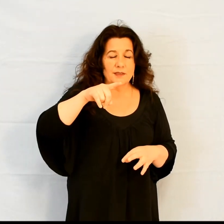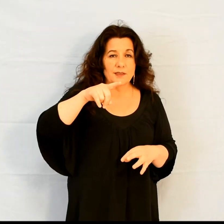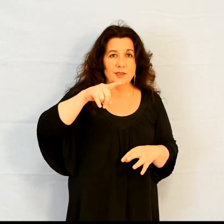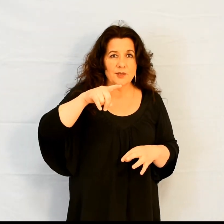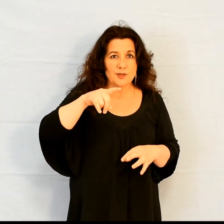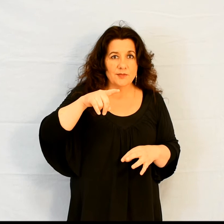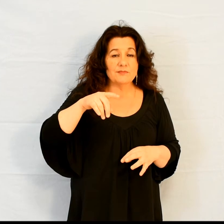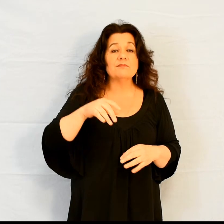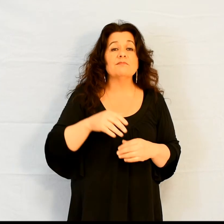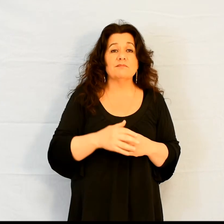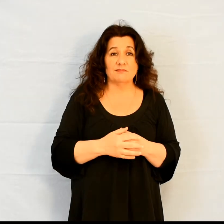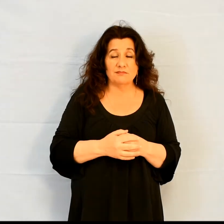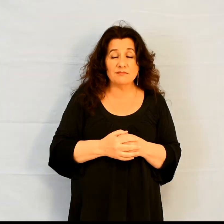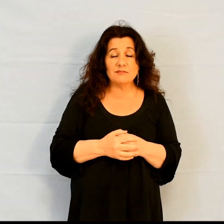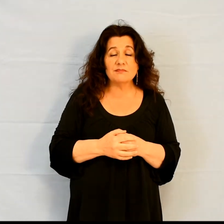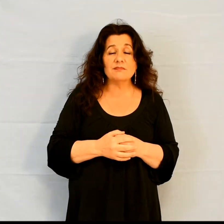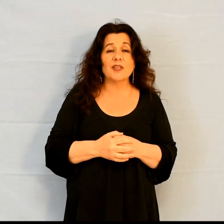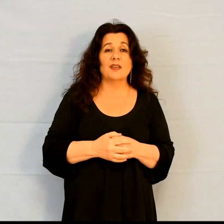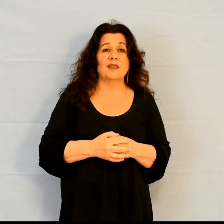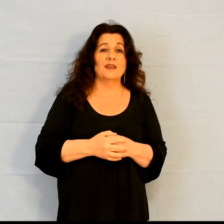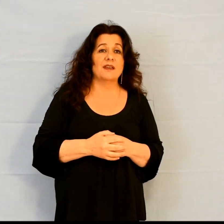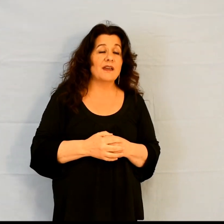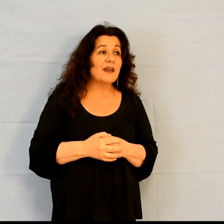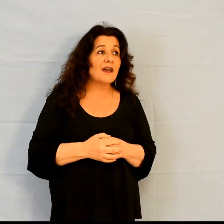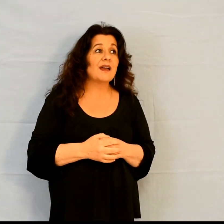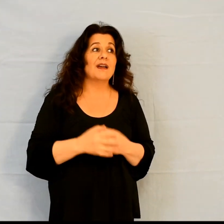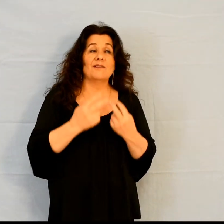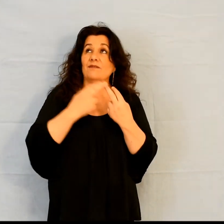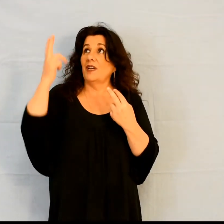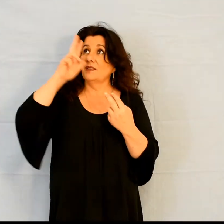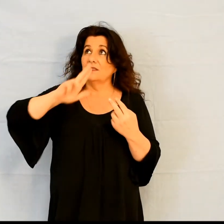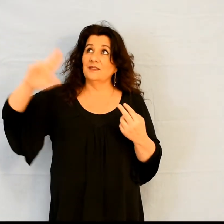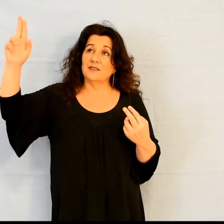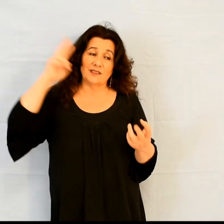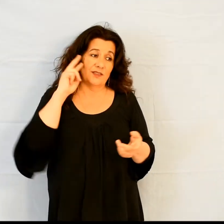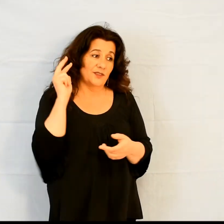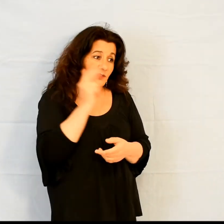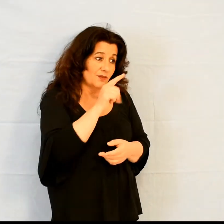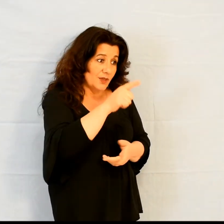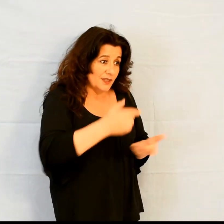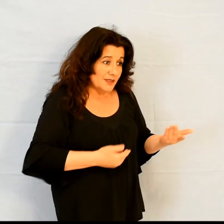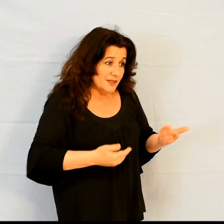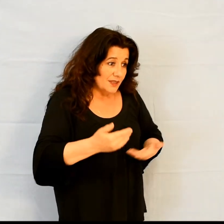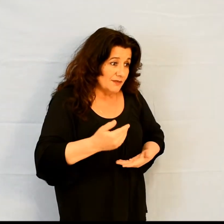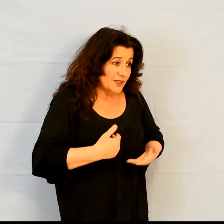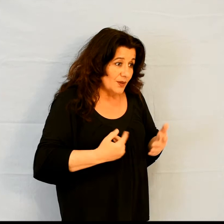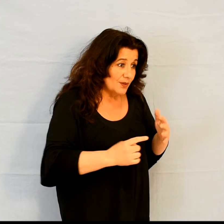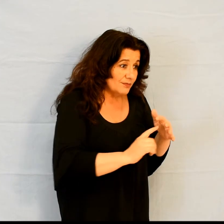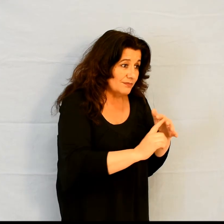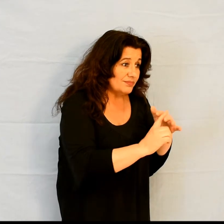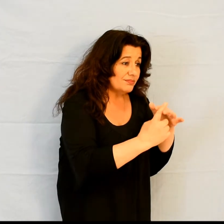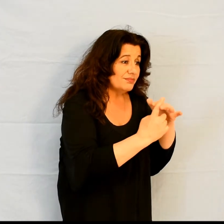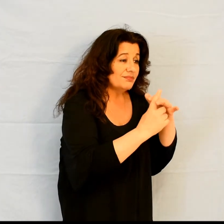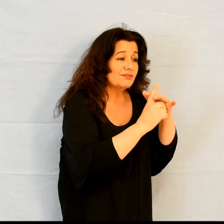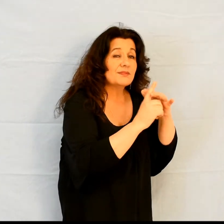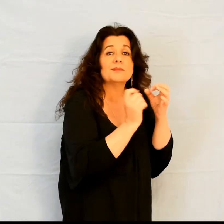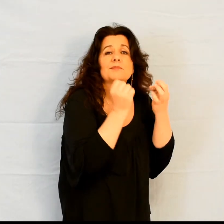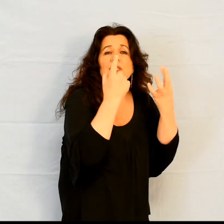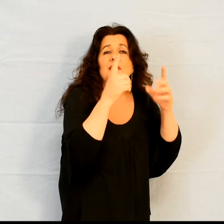Devant lui, le serviteur a poussé comme une plante chétive, une racine dans